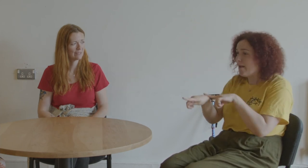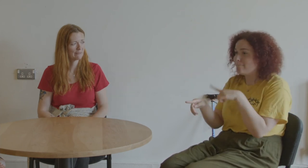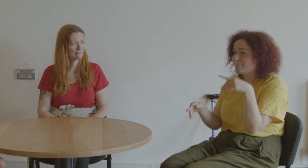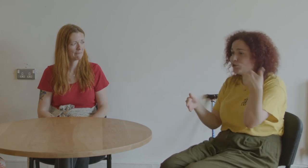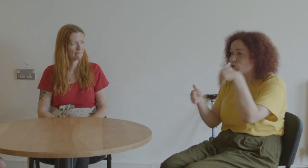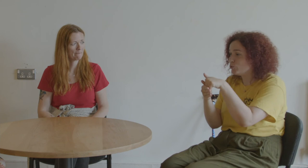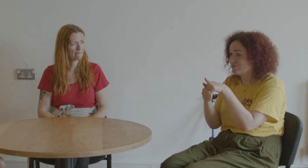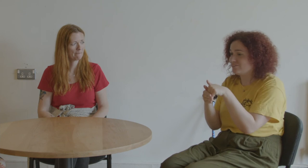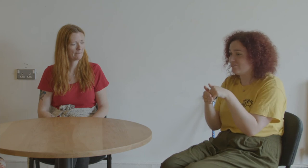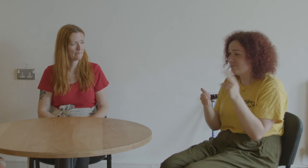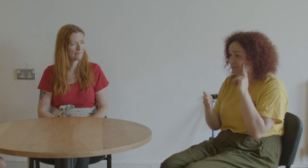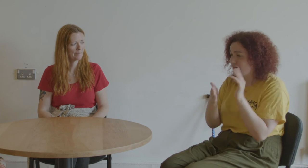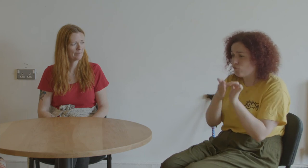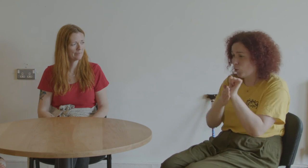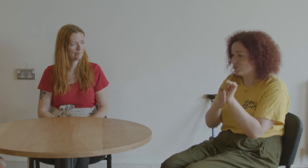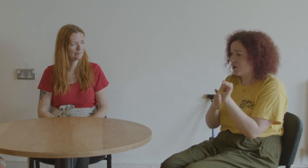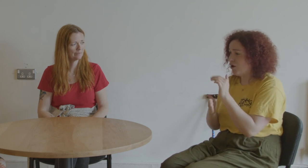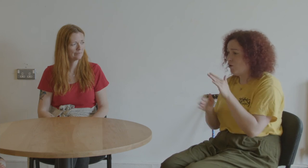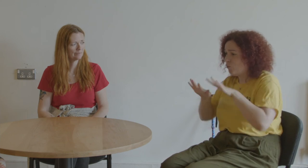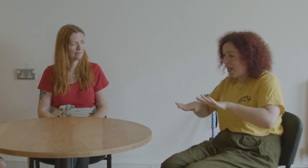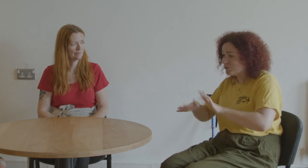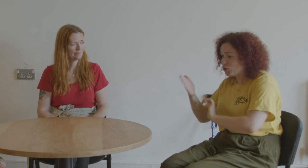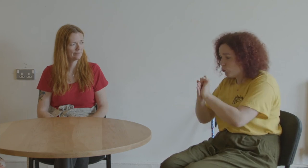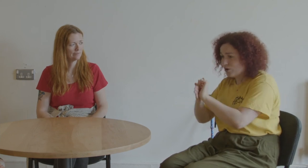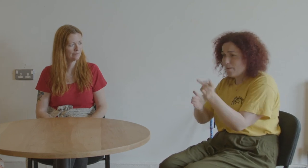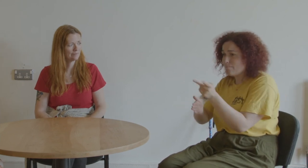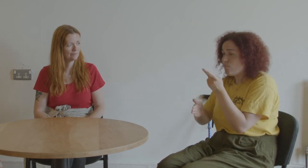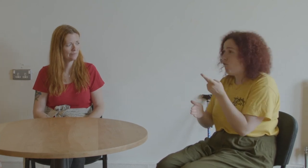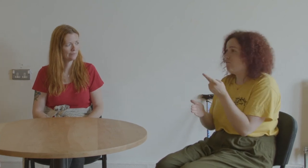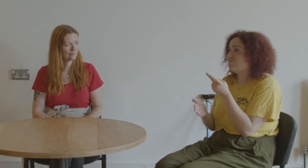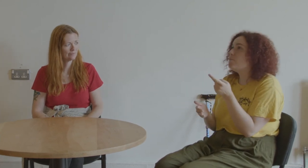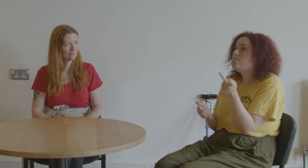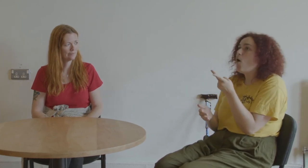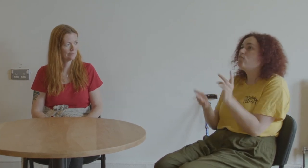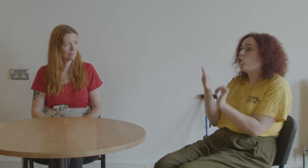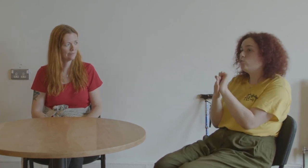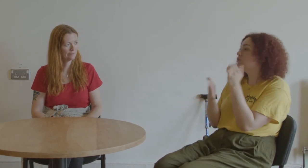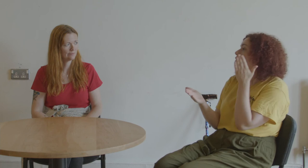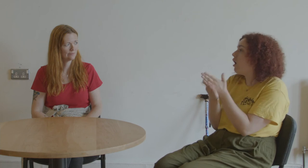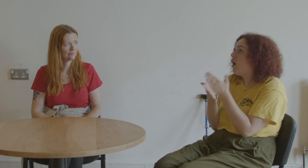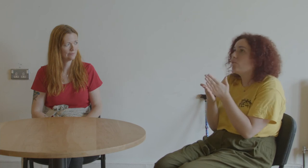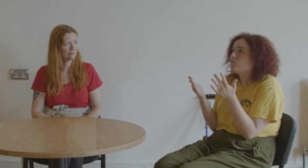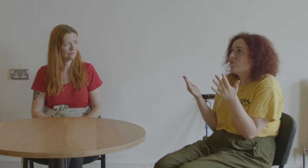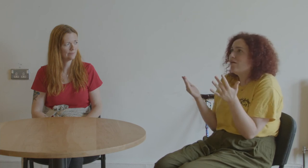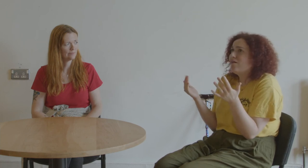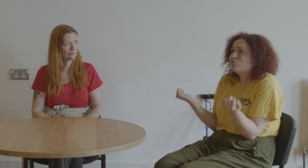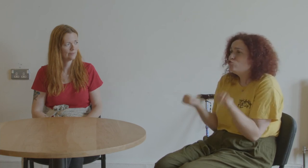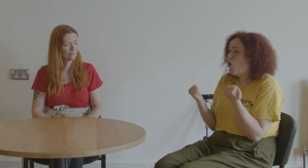llysynio'r eiti sydd ei roi nhw, defnyddio dwi'r llybur o laig, a gallant